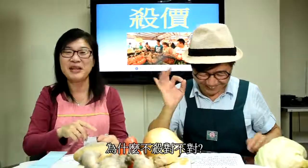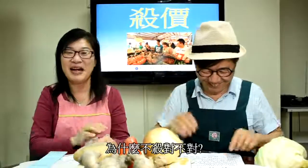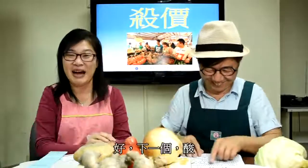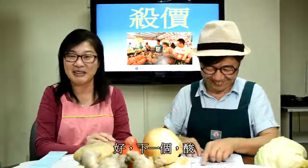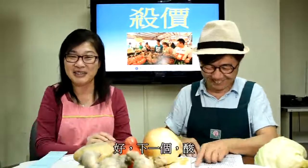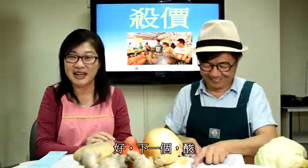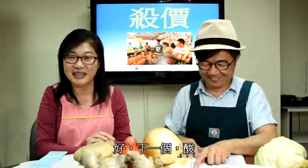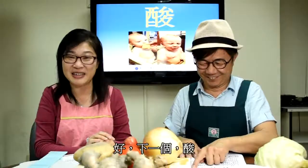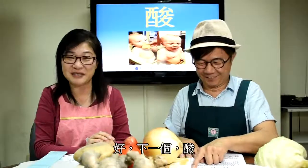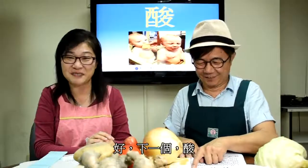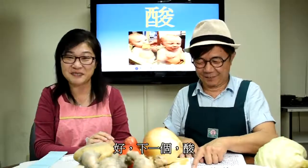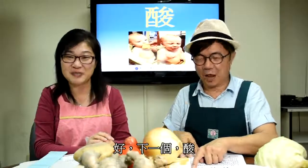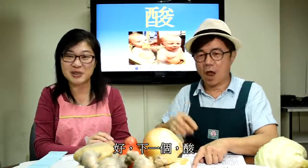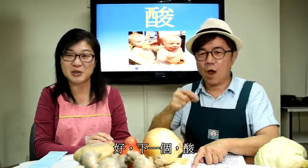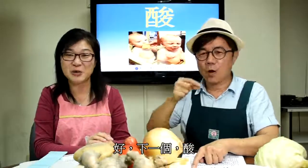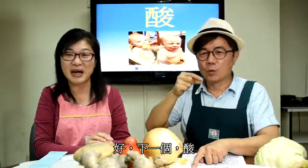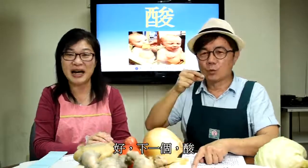好，下一个酸，